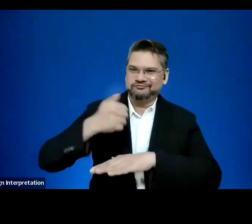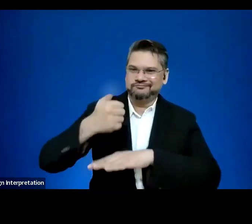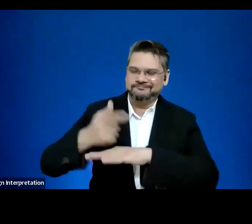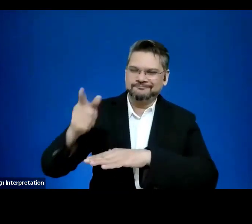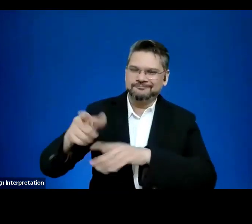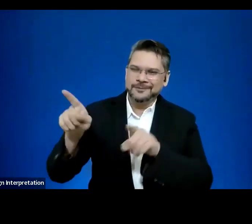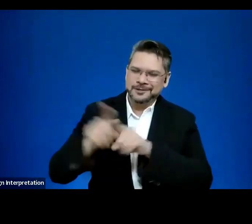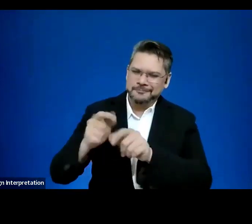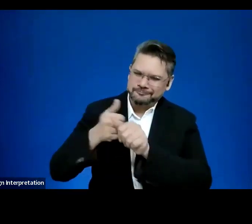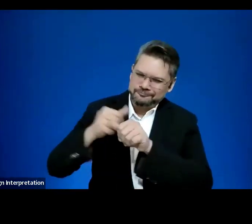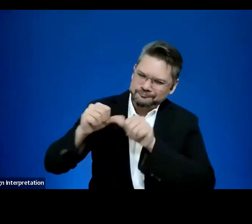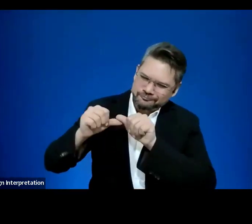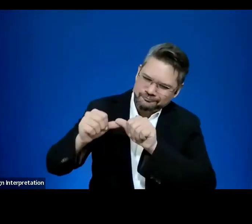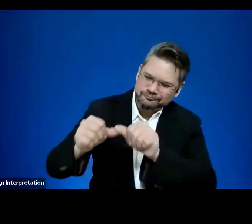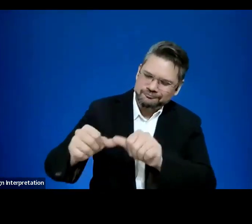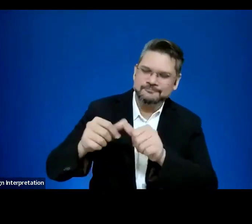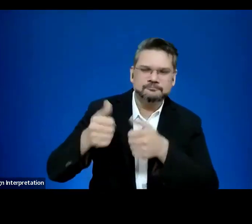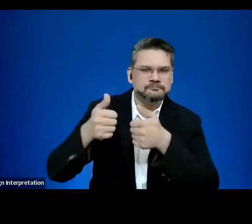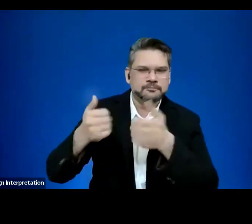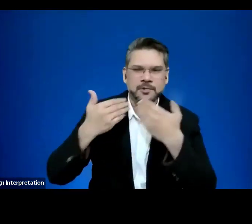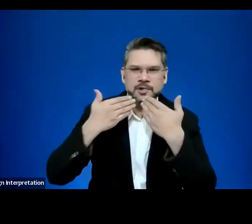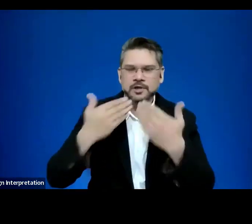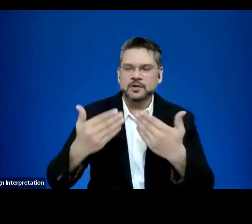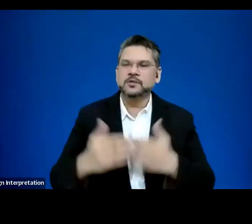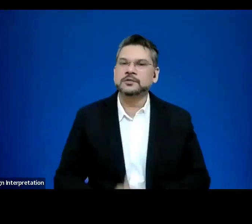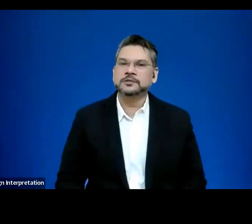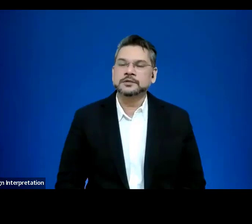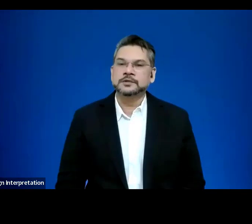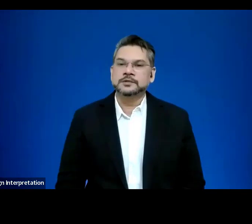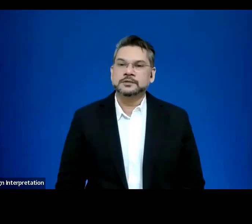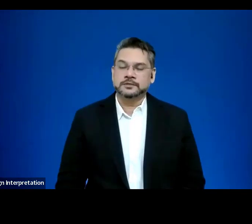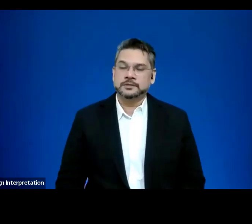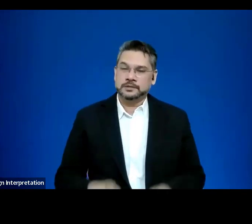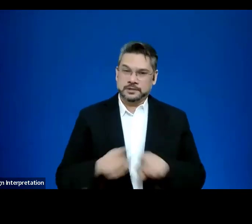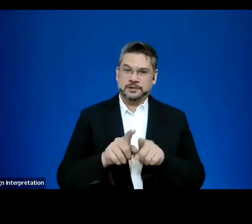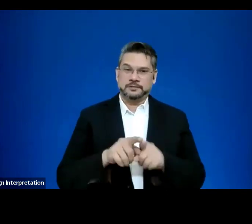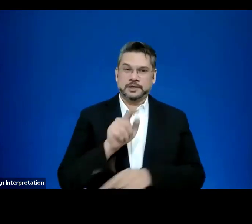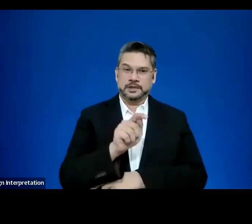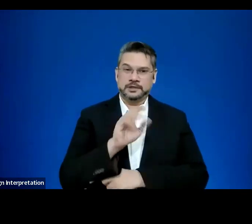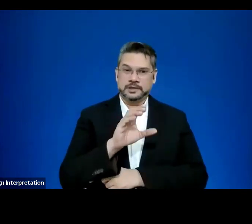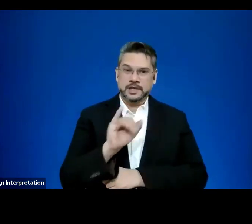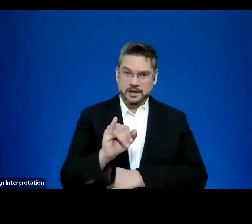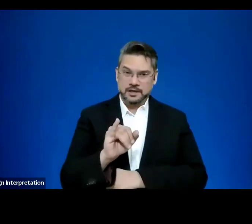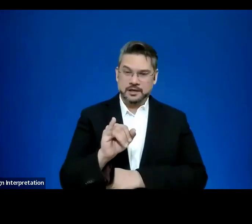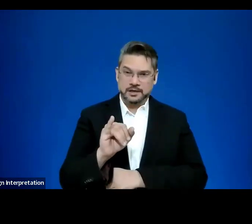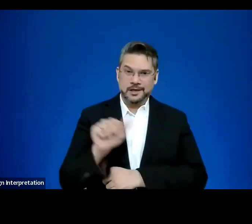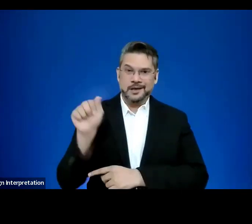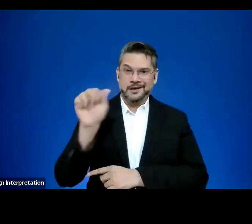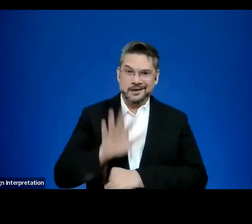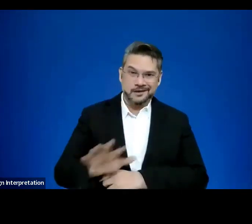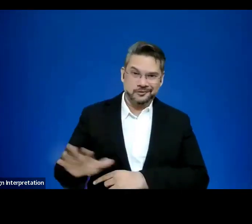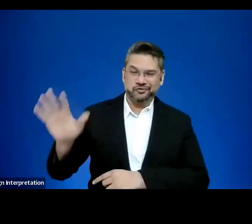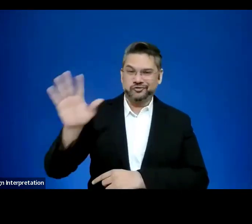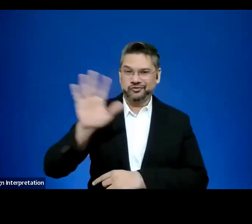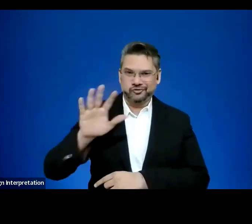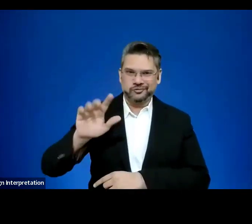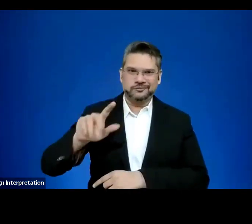感谢你们的支持，以及在巴布基金会 的创始人，